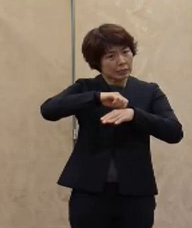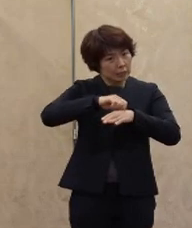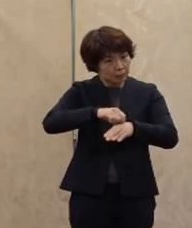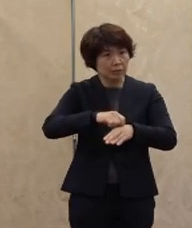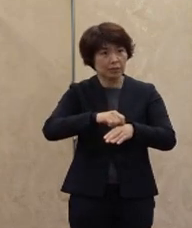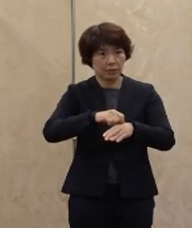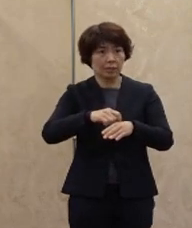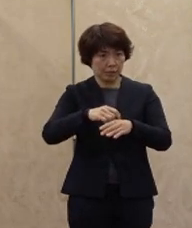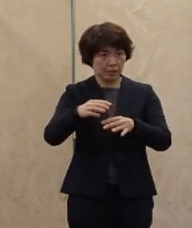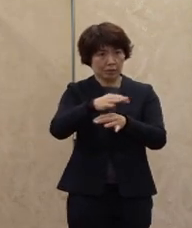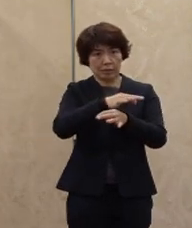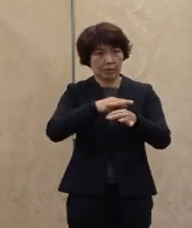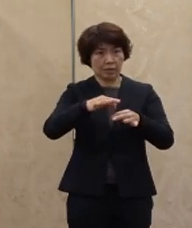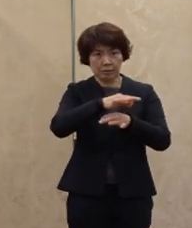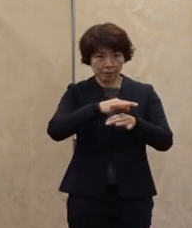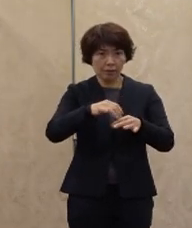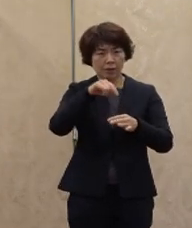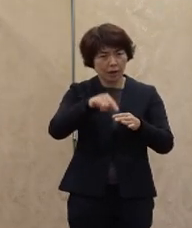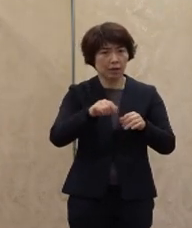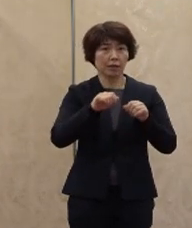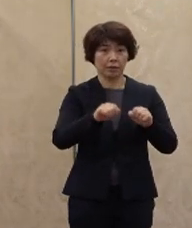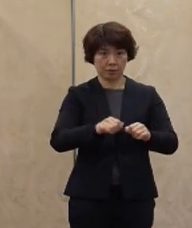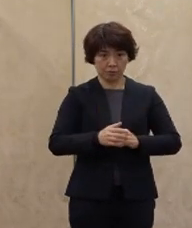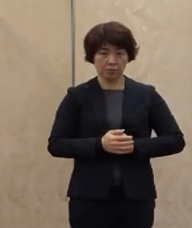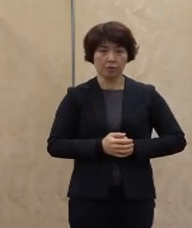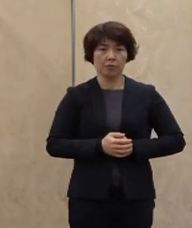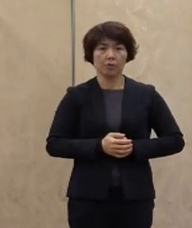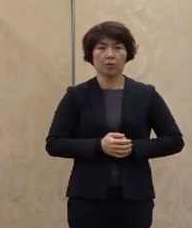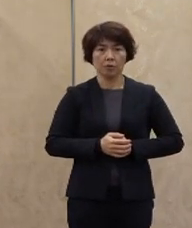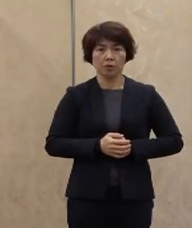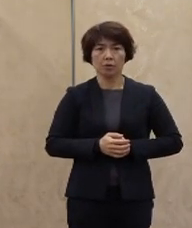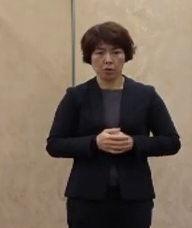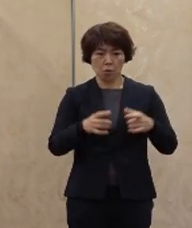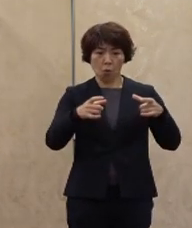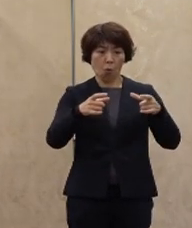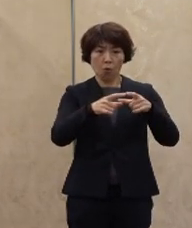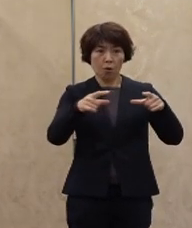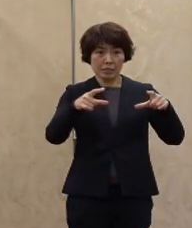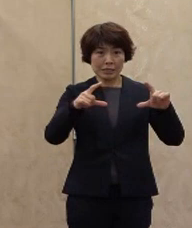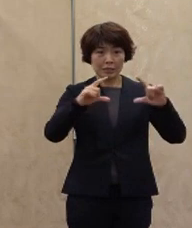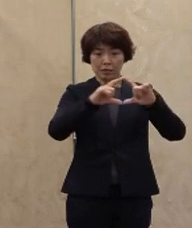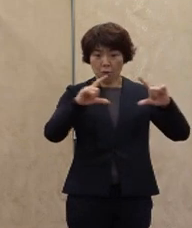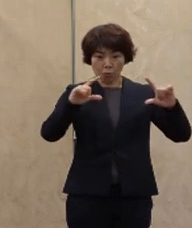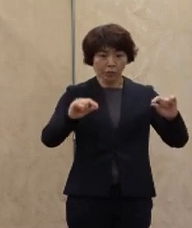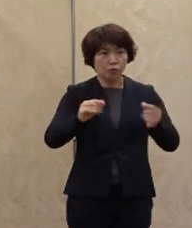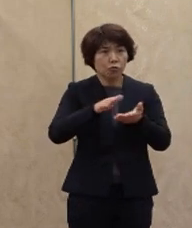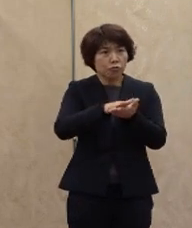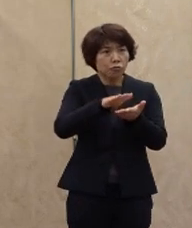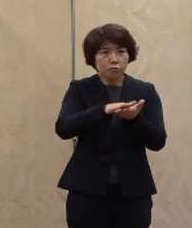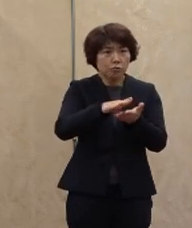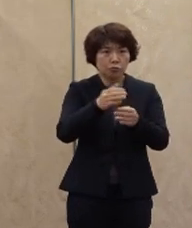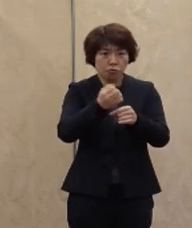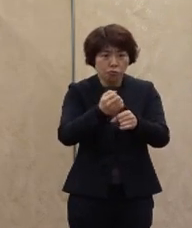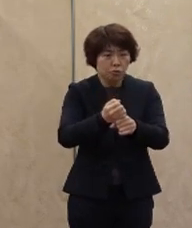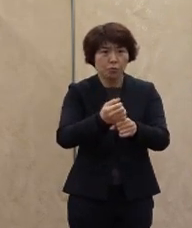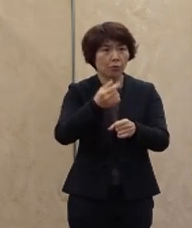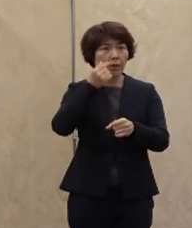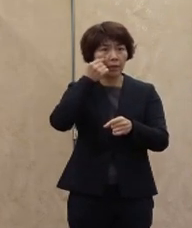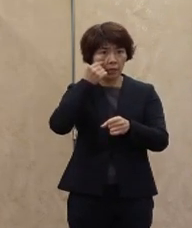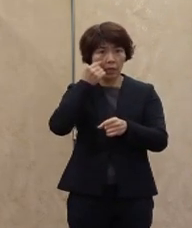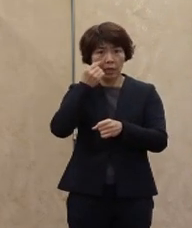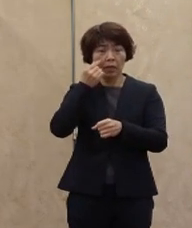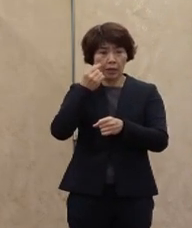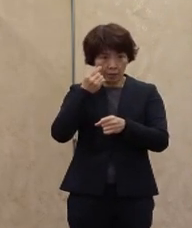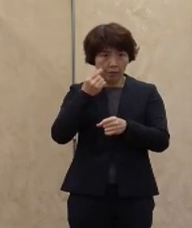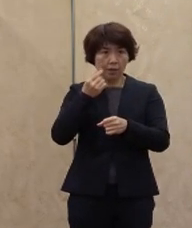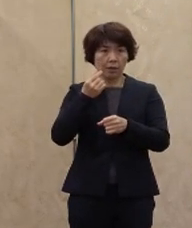大阪府もそうだし他もそうだと思います。でもうそもそもお札も吸えないですし、いわゆる記載を起こすっていうのも